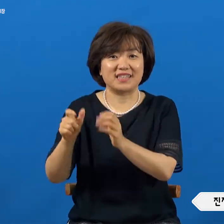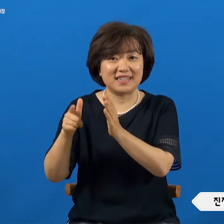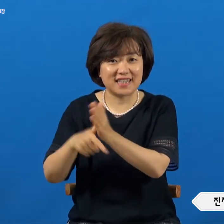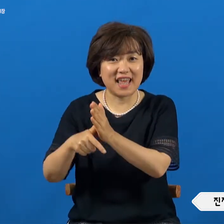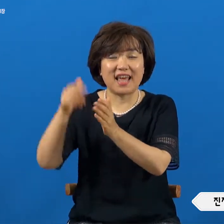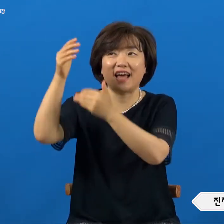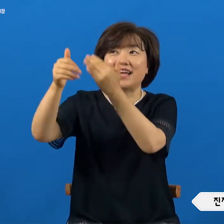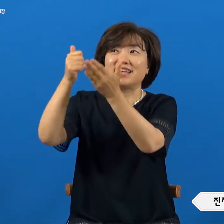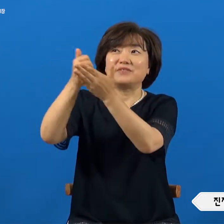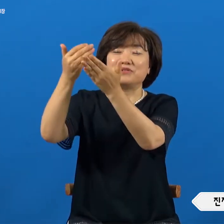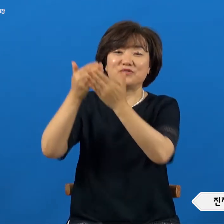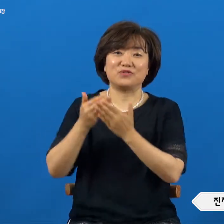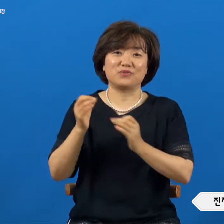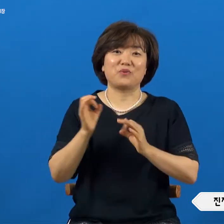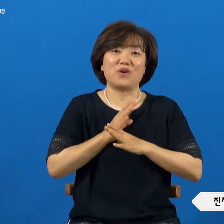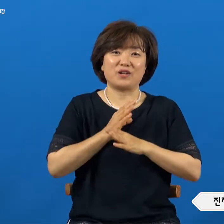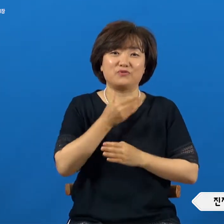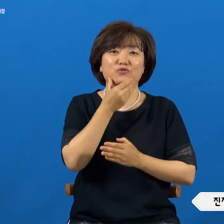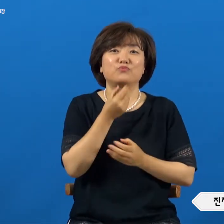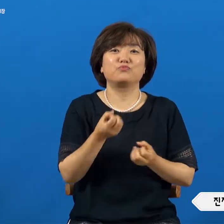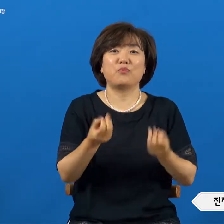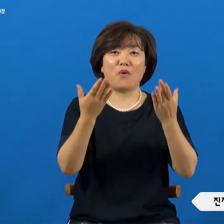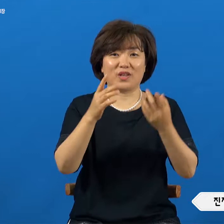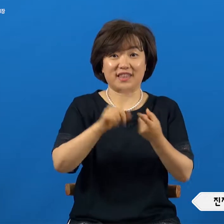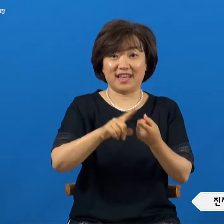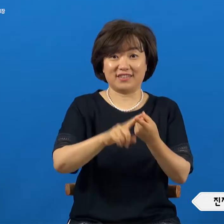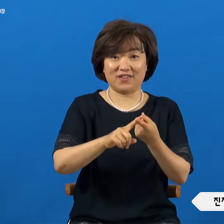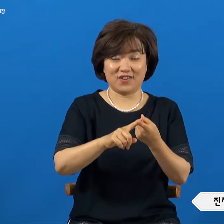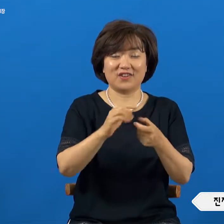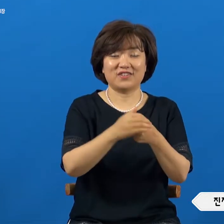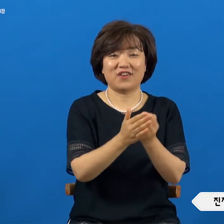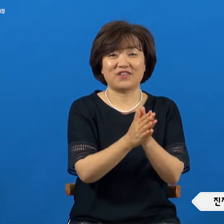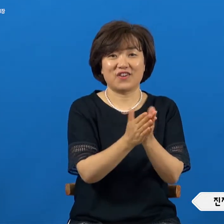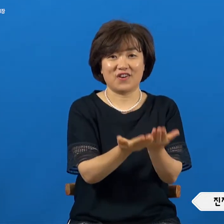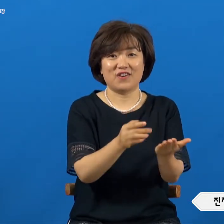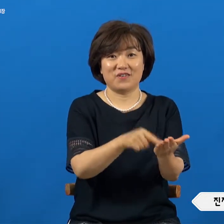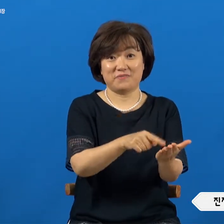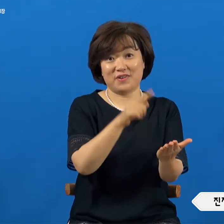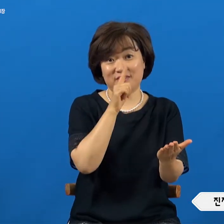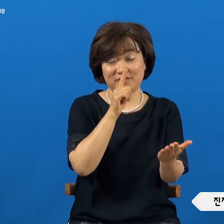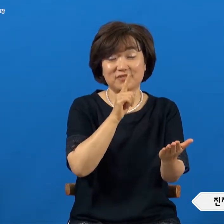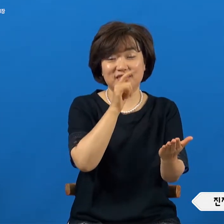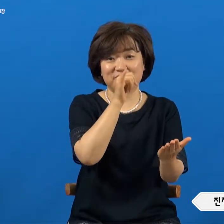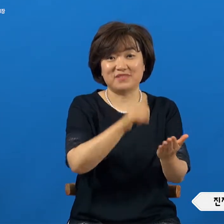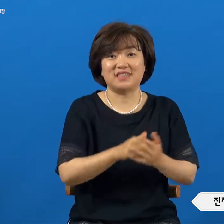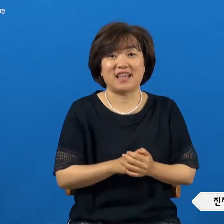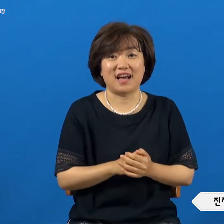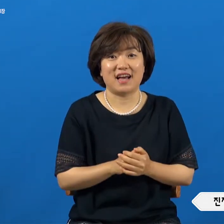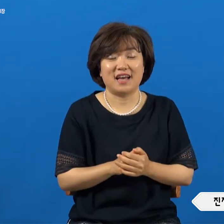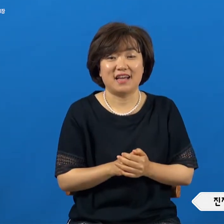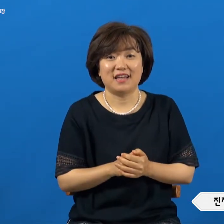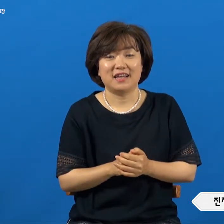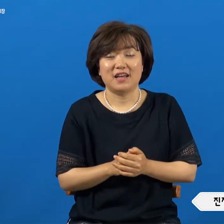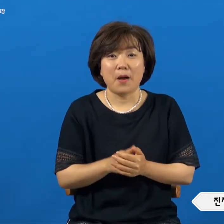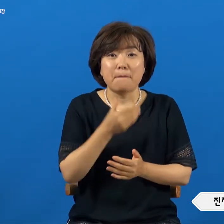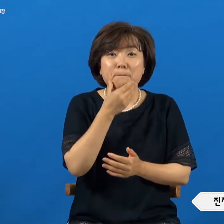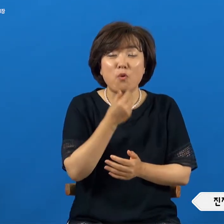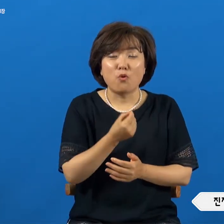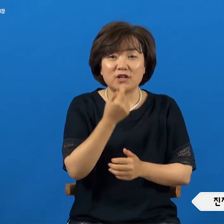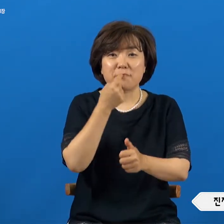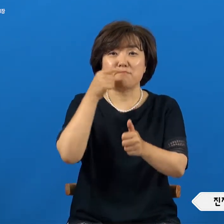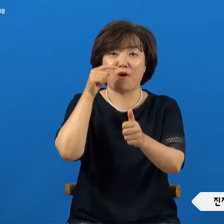축복을 성경은 말씀합니다. 오늘 본문 3절에도 보니까 하나님께서 복을